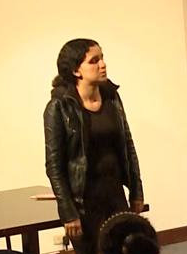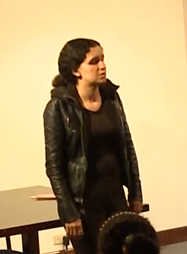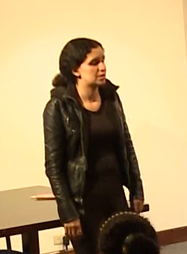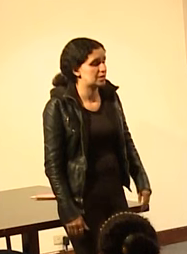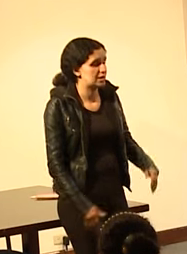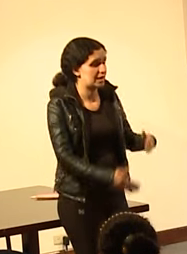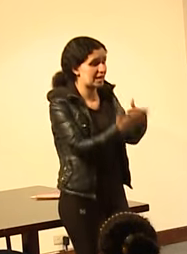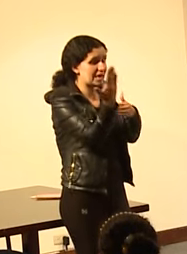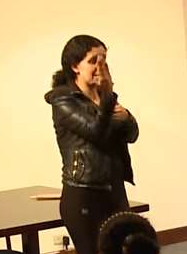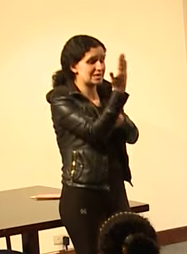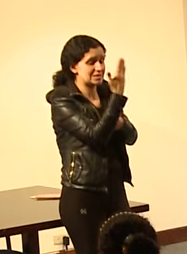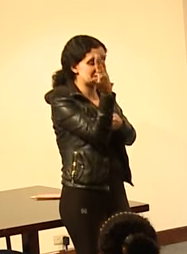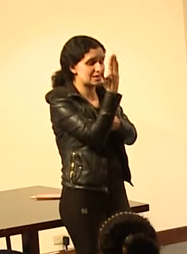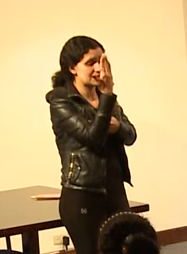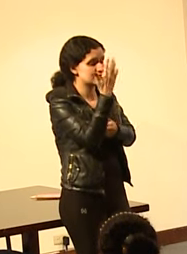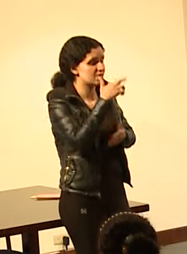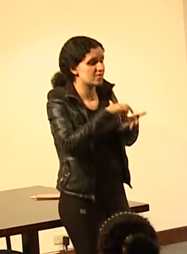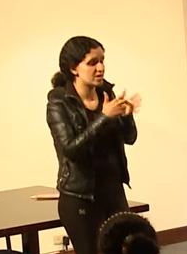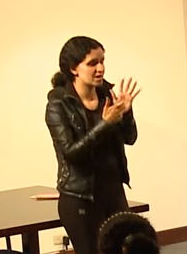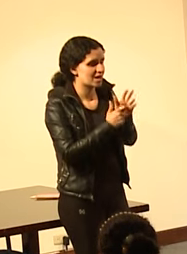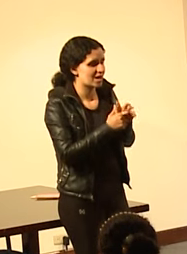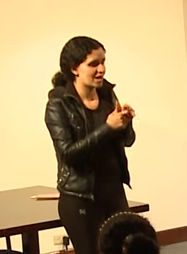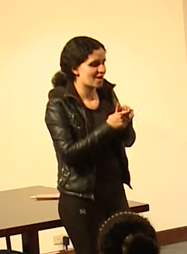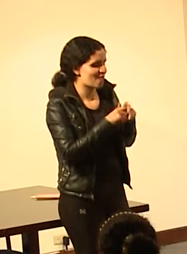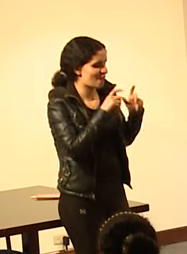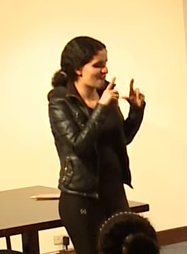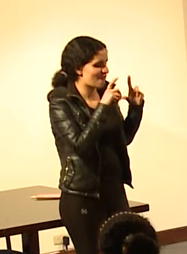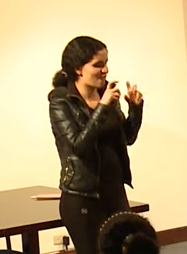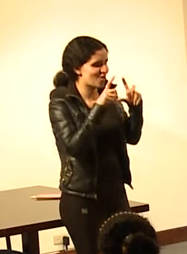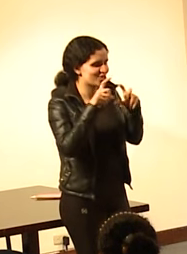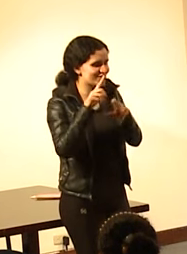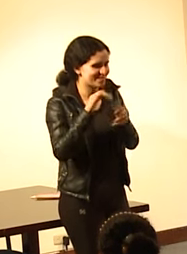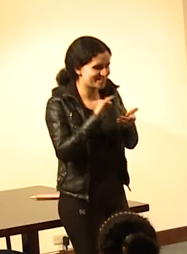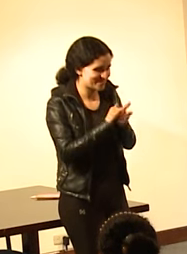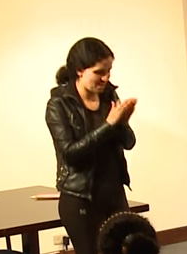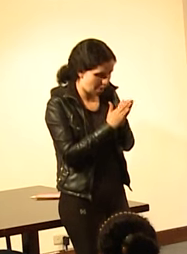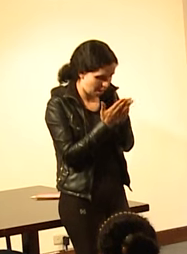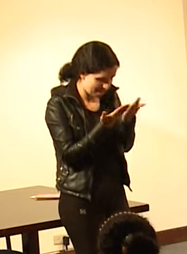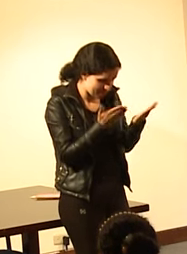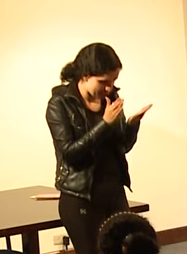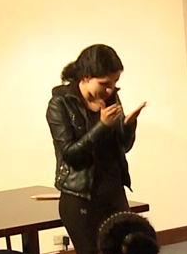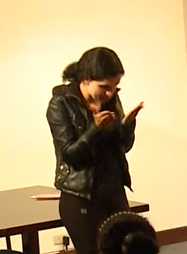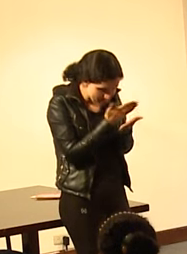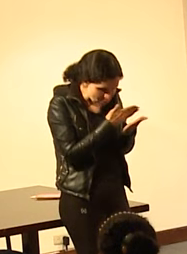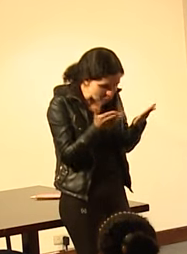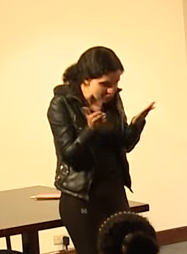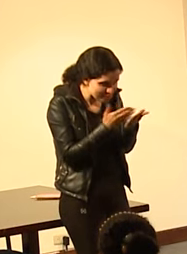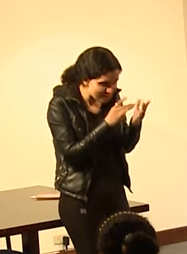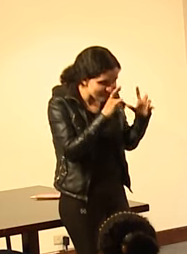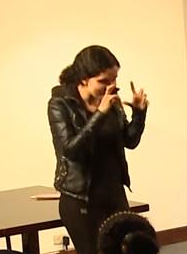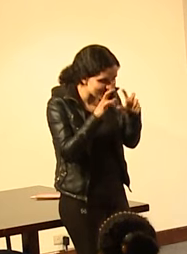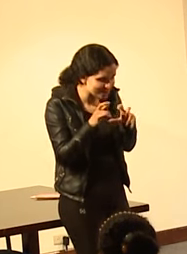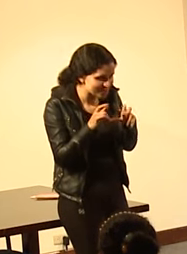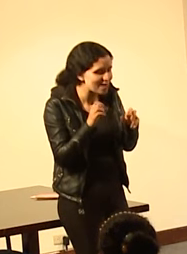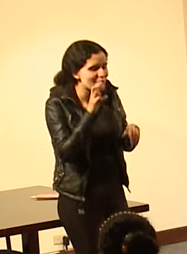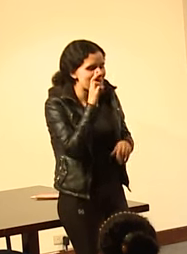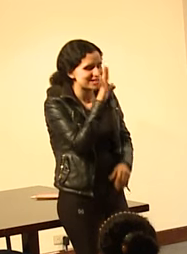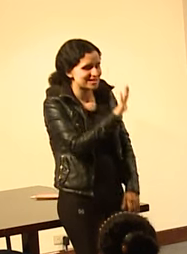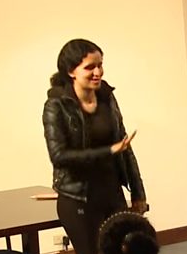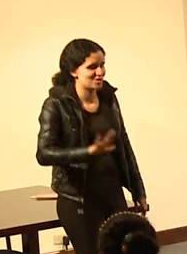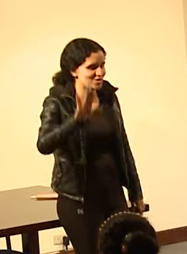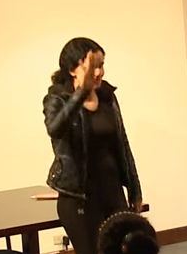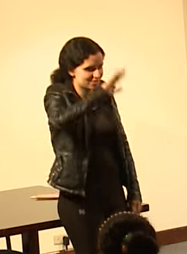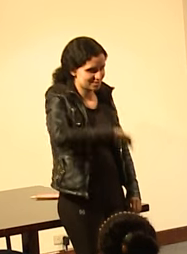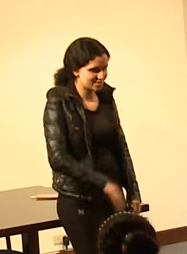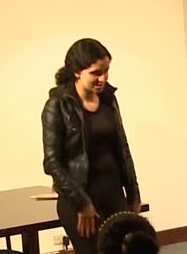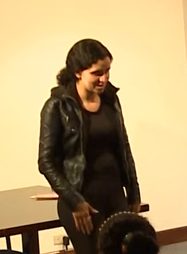es el álbum de fotos de una nación. Se las voy a decir: el cine es el álbum de fotos de una nación. Quiere decir que el cine es memoria viva. El cine siempre se